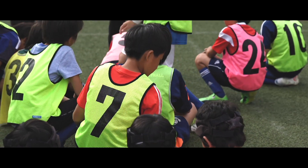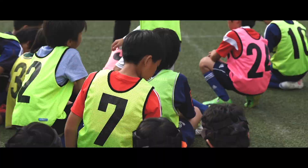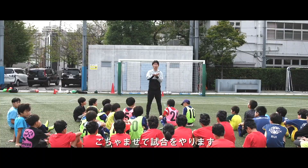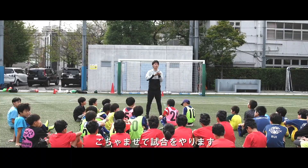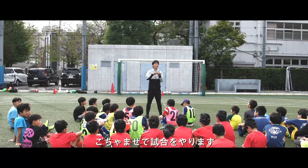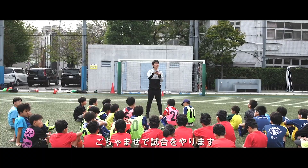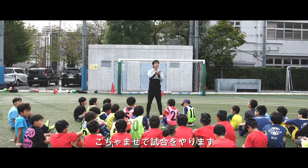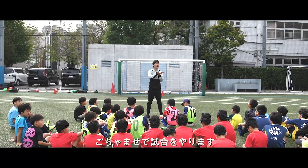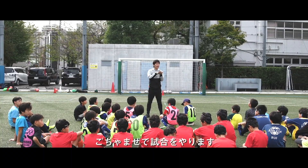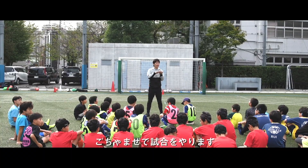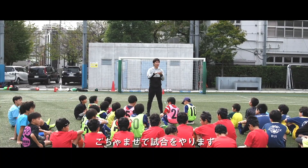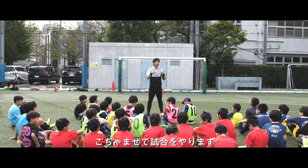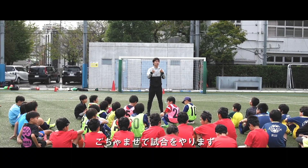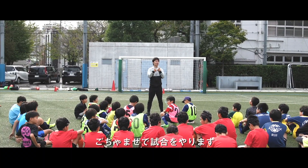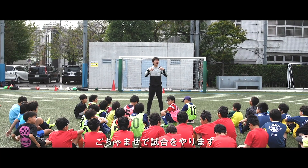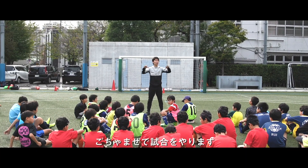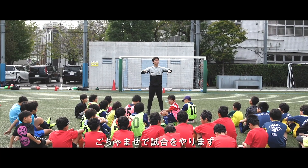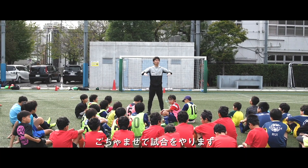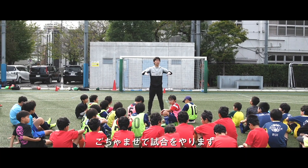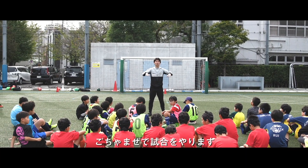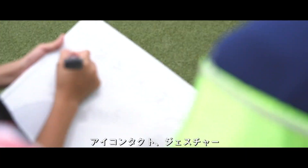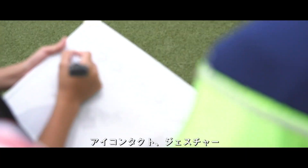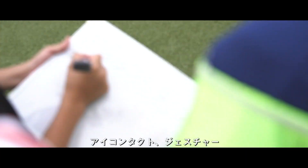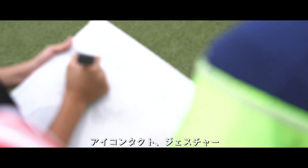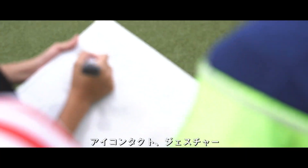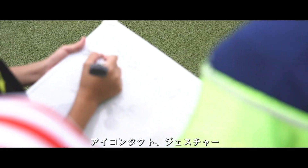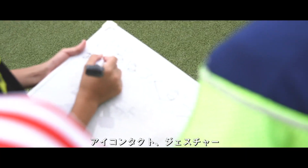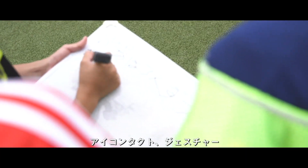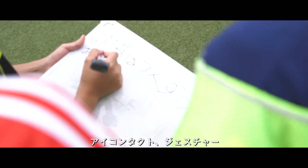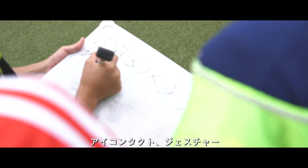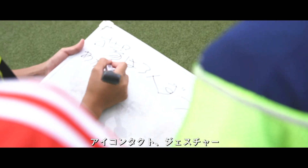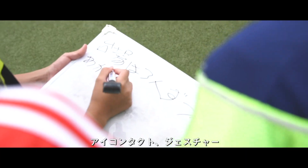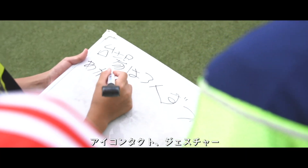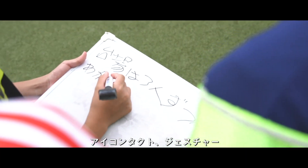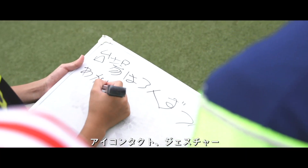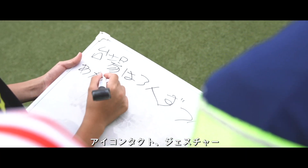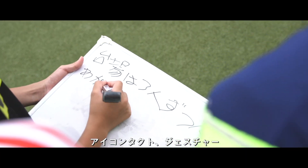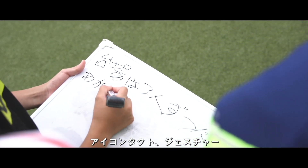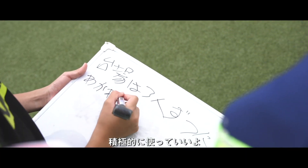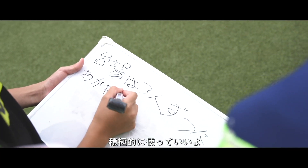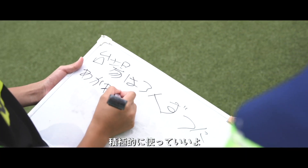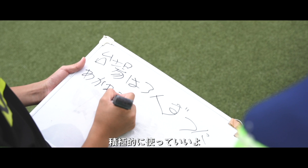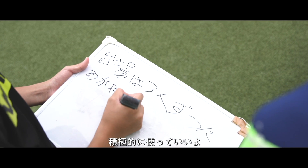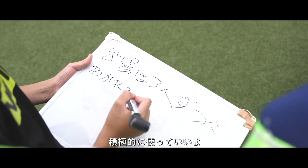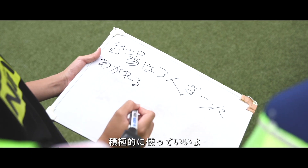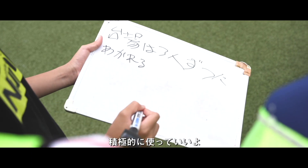お邪魔でね、試合をやります。アイコンタクト、ジェスチャー積極的に使っていいよ。